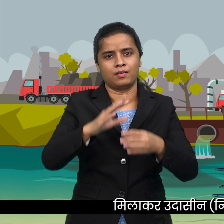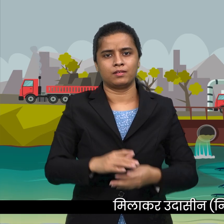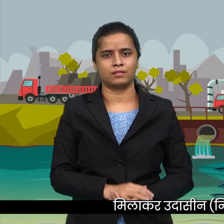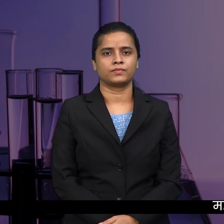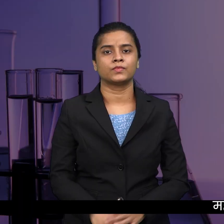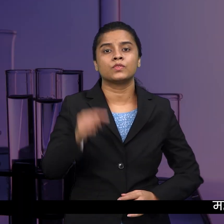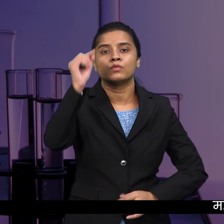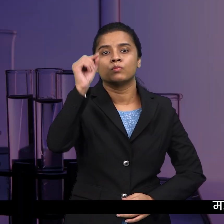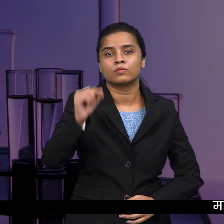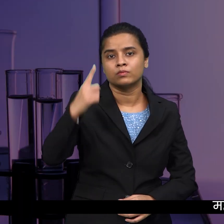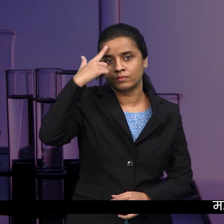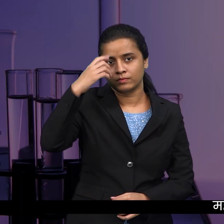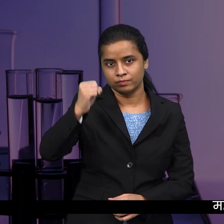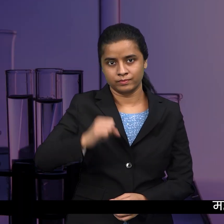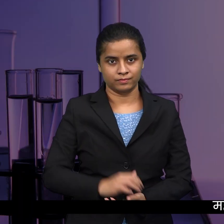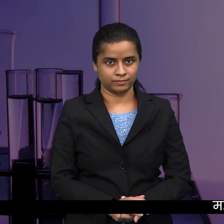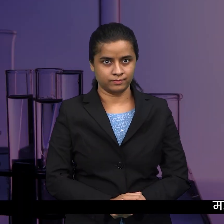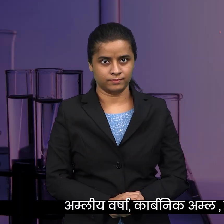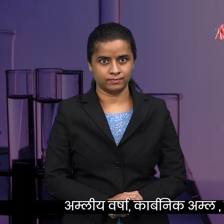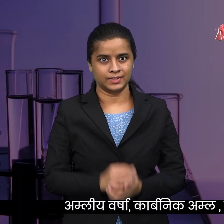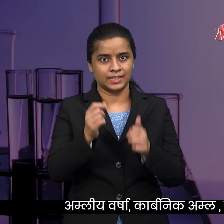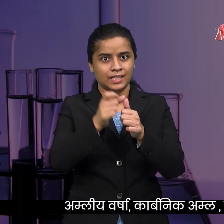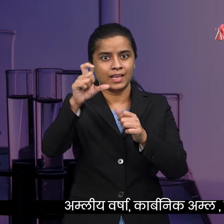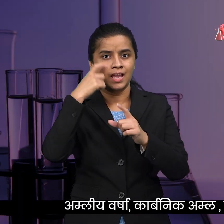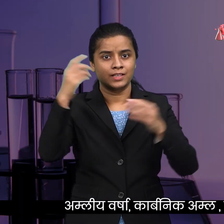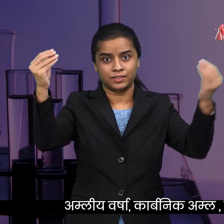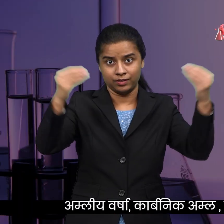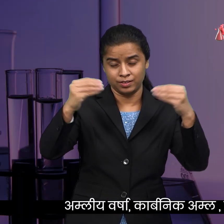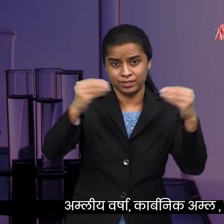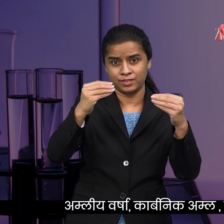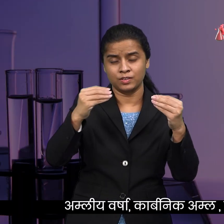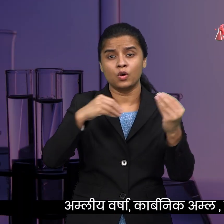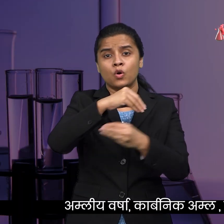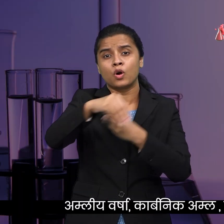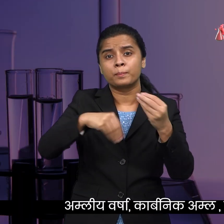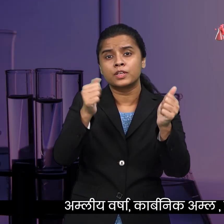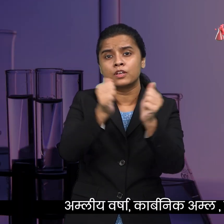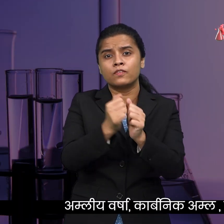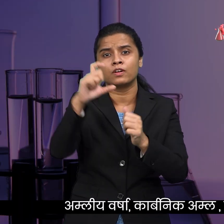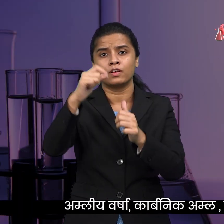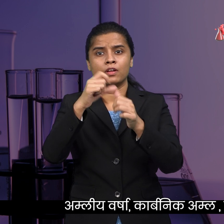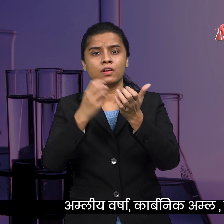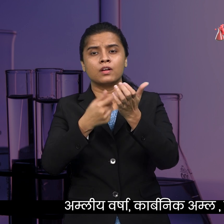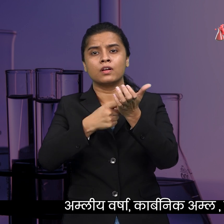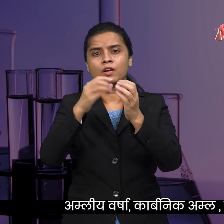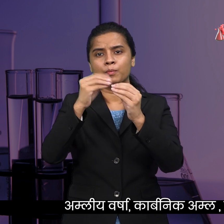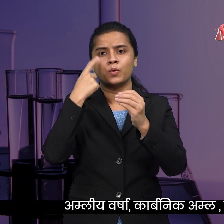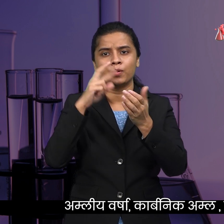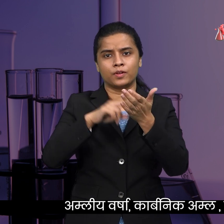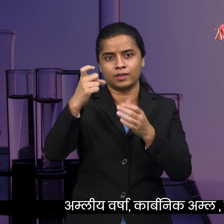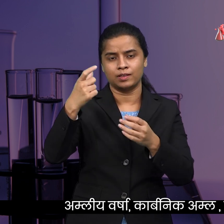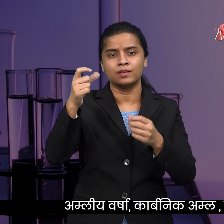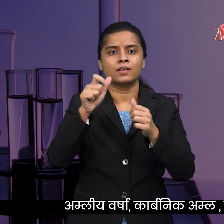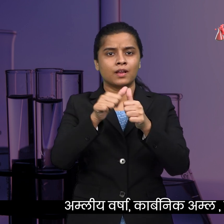किया जाता है। महत्वपूर्ण बिंदु: अम्लीय वर्षा कार्बनिक अम्ल, सल्फ्यूरिक अम्ल